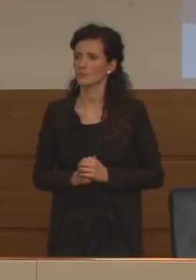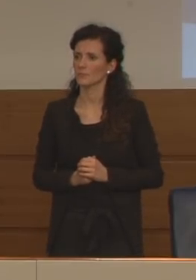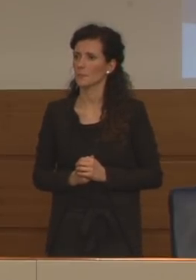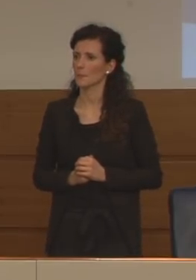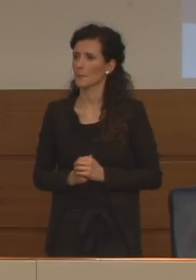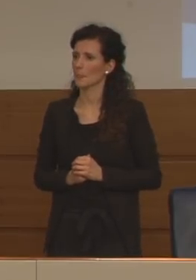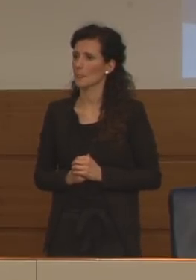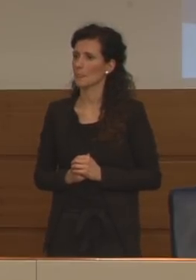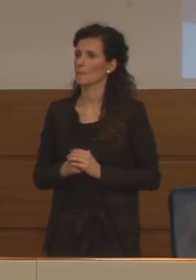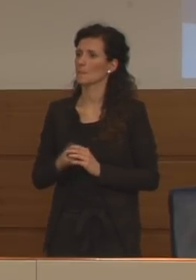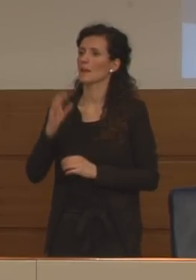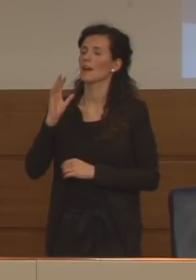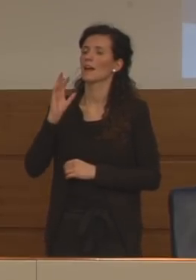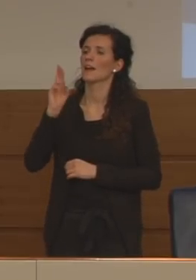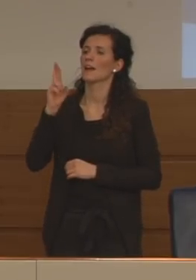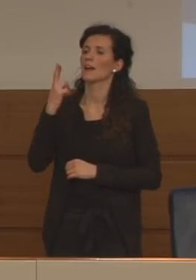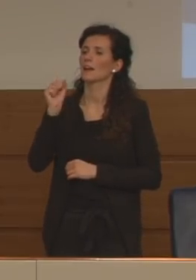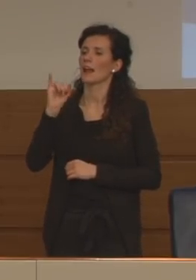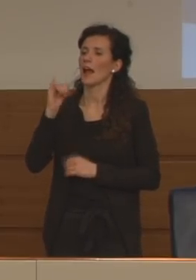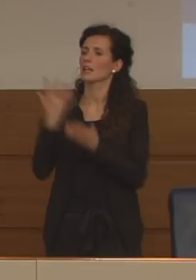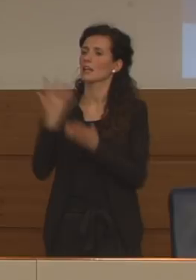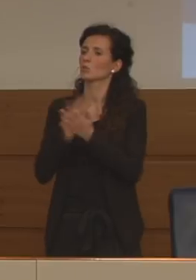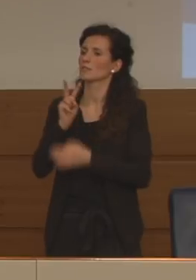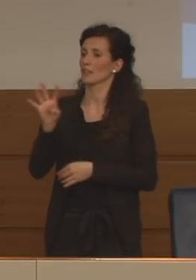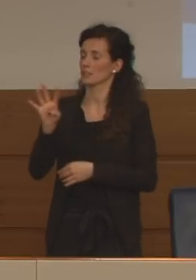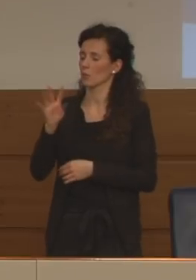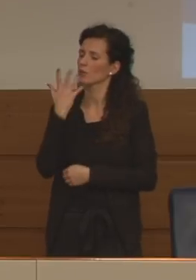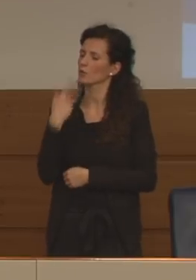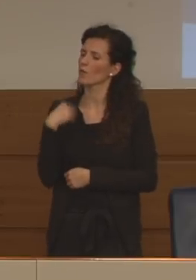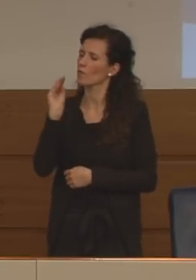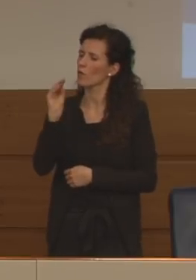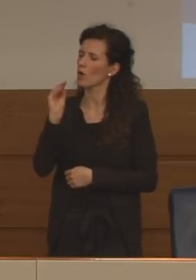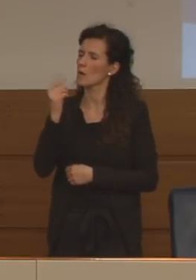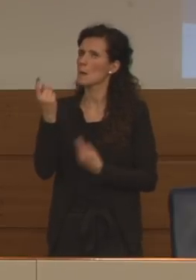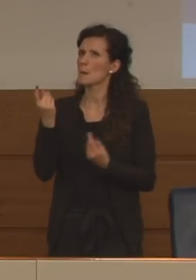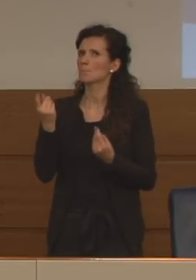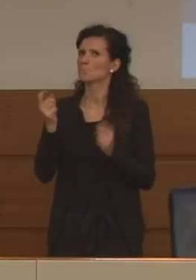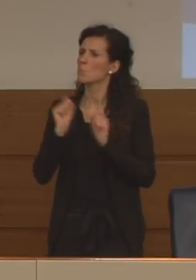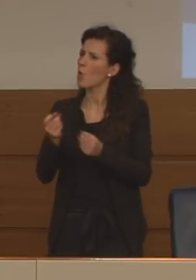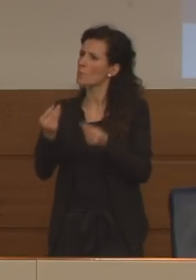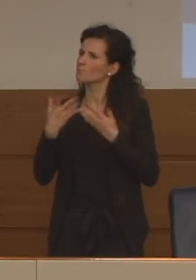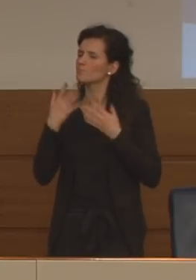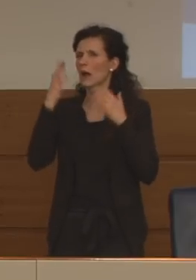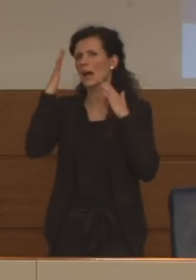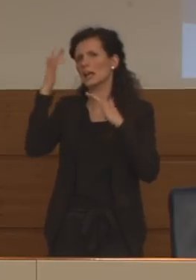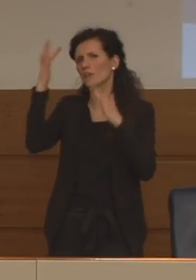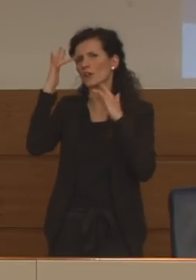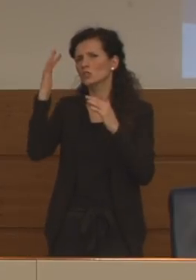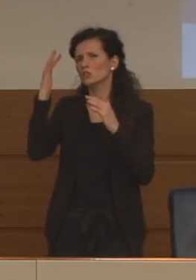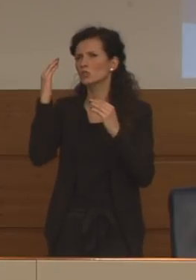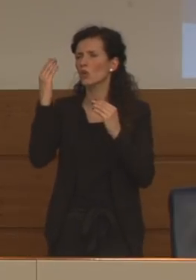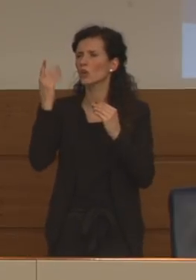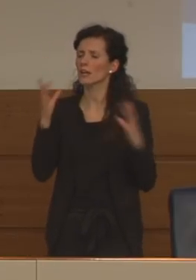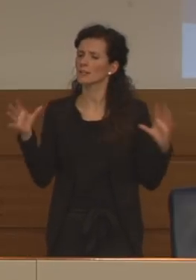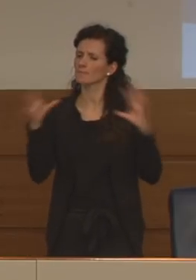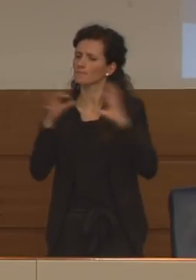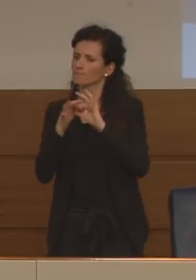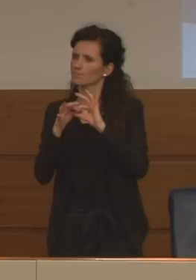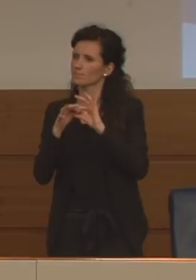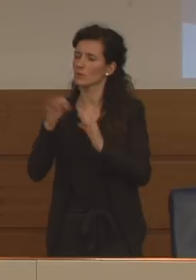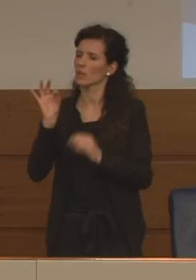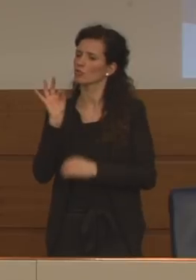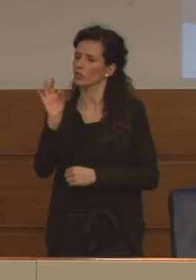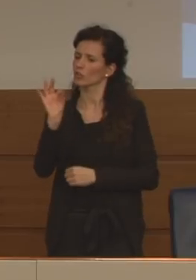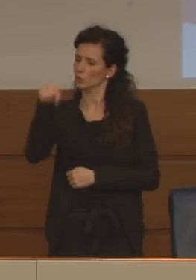stefano corradino rainews24 volevo chiedervi una riflessione sulla situazione legata al centro